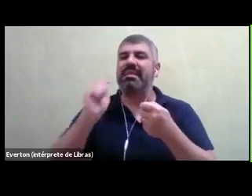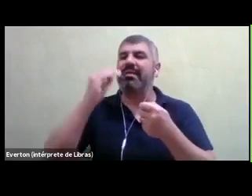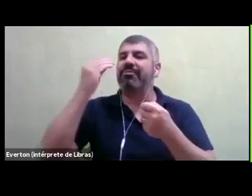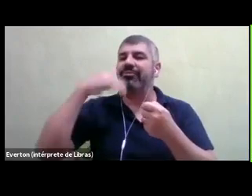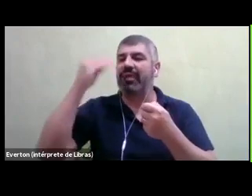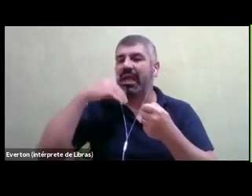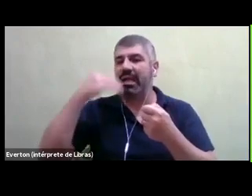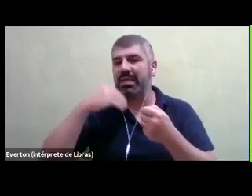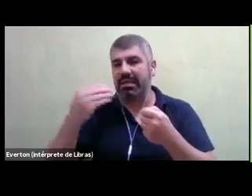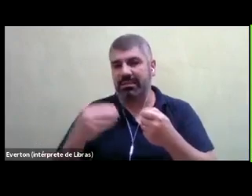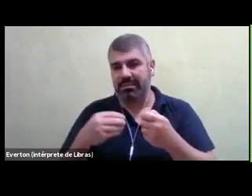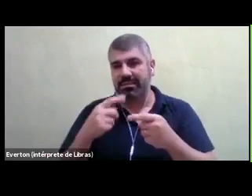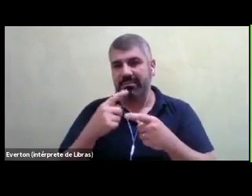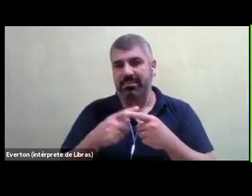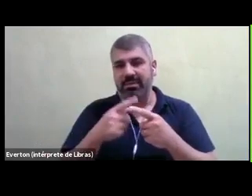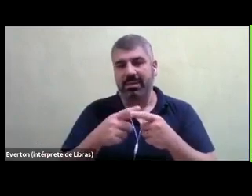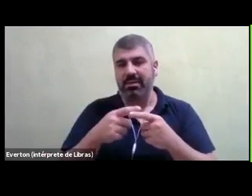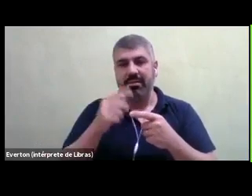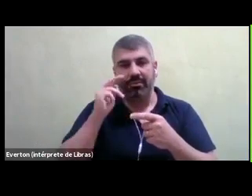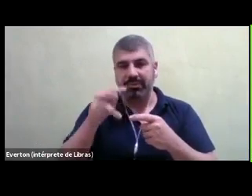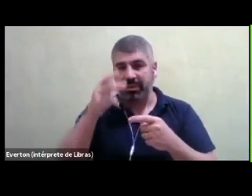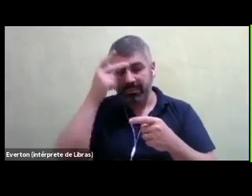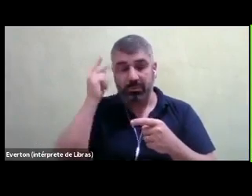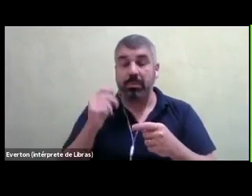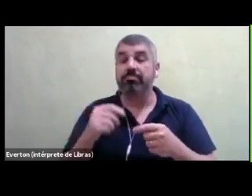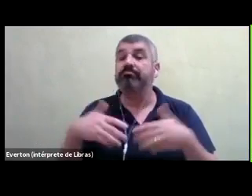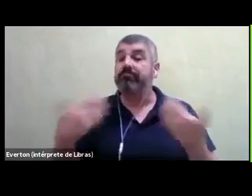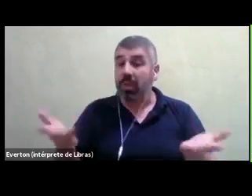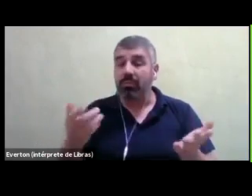né? Então, vamos lá. A primeira